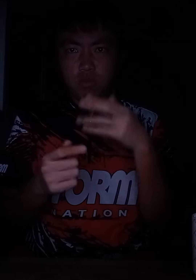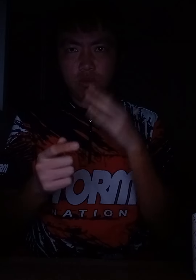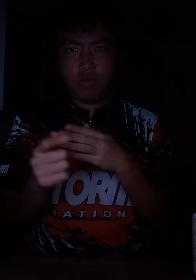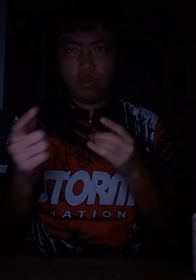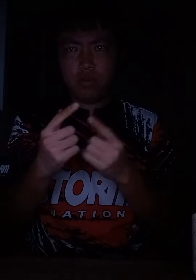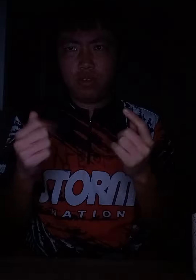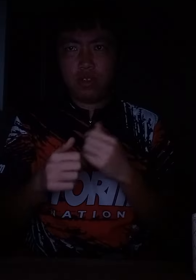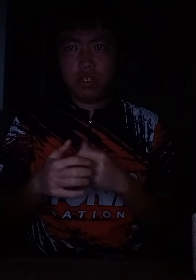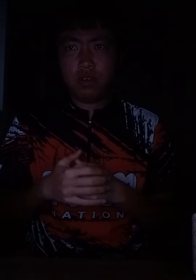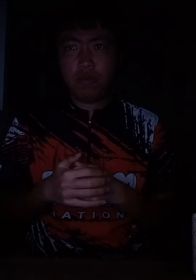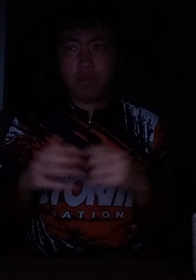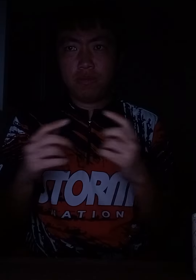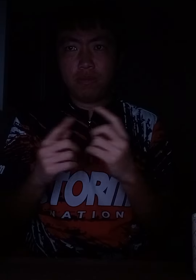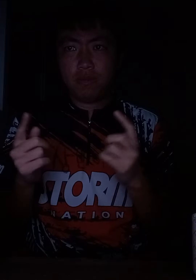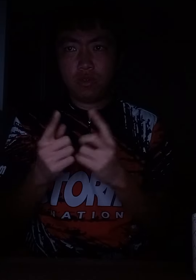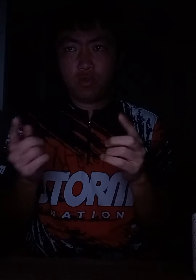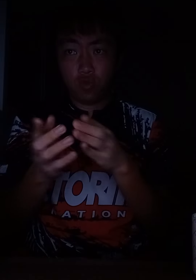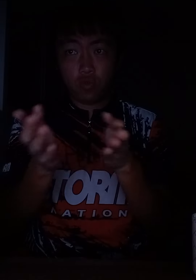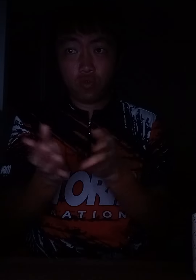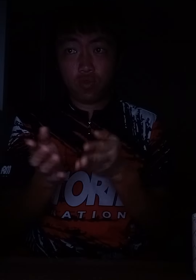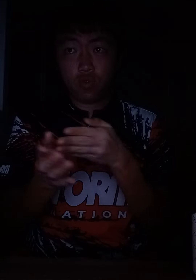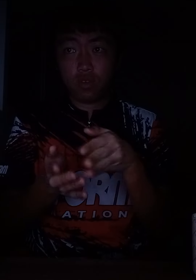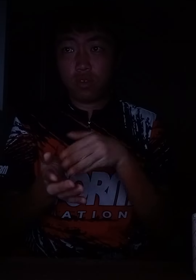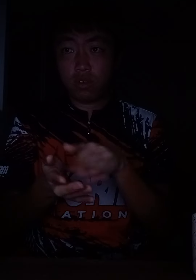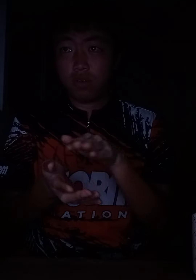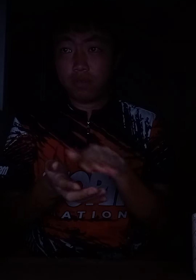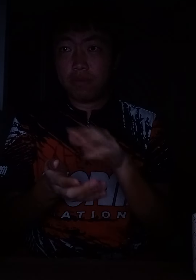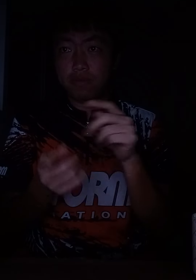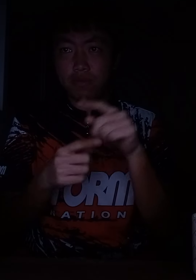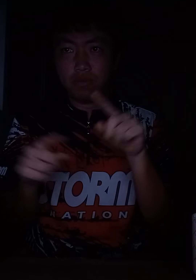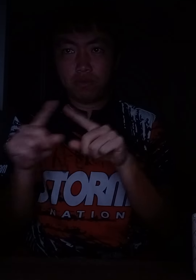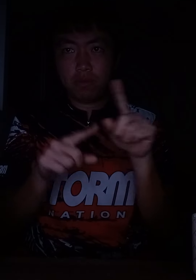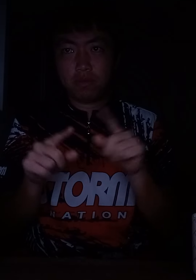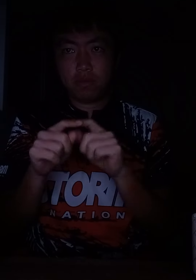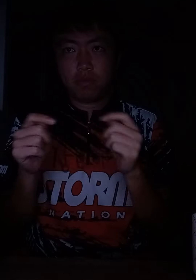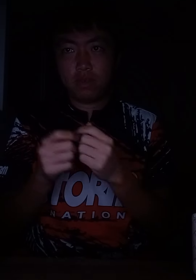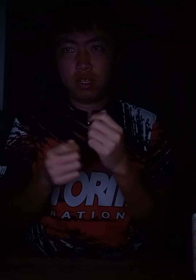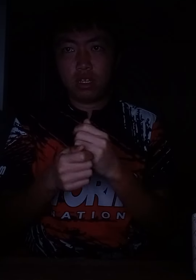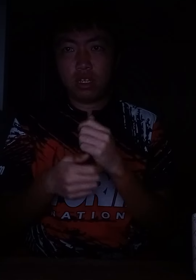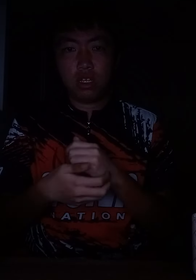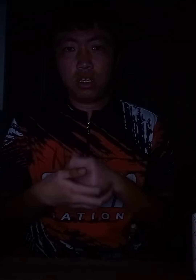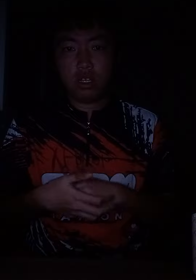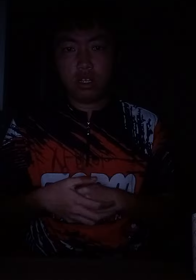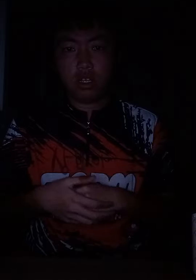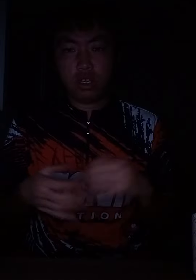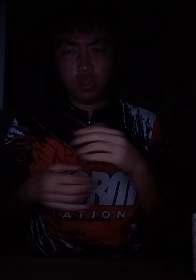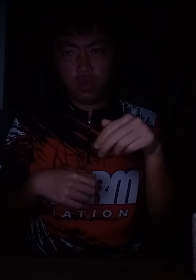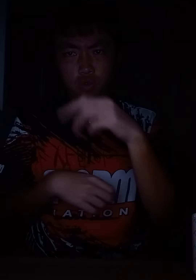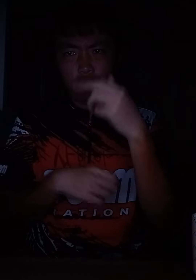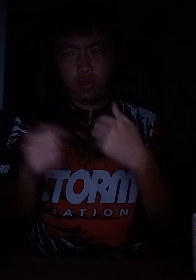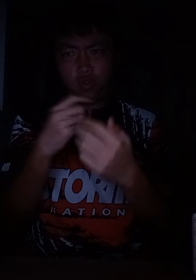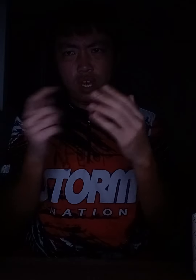수가 없으니 구로역까지 이동을 한 거고요. 구로역에서 영무원이 전동차로 내려가 A씨에게